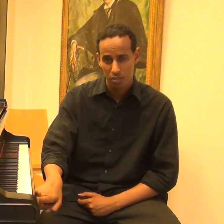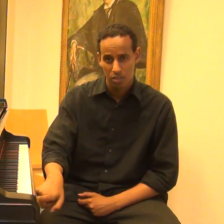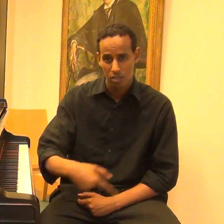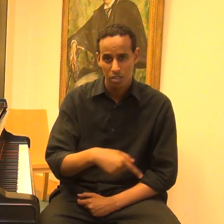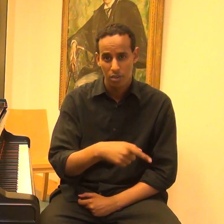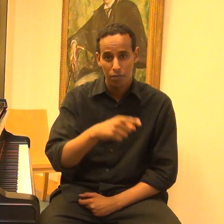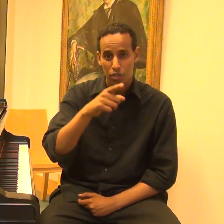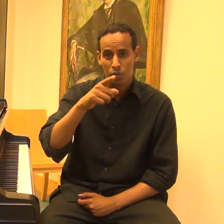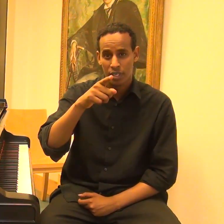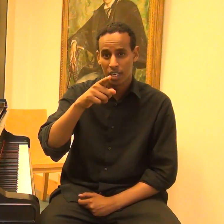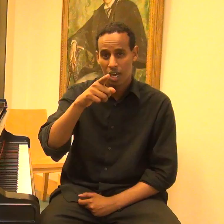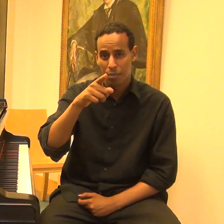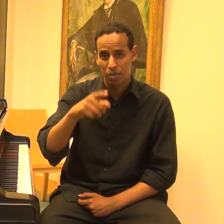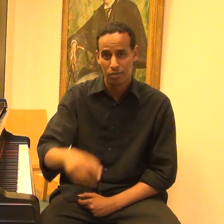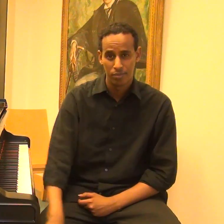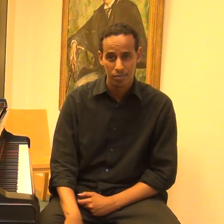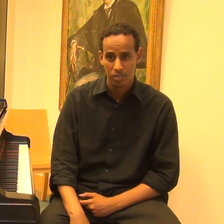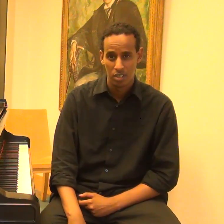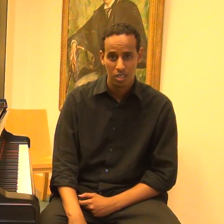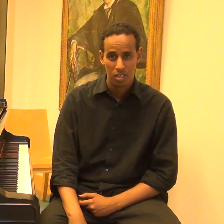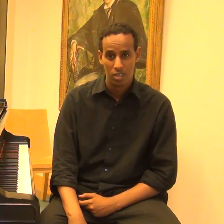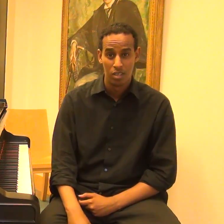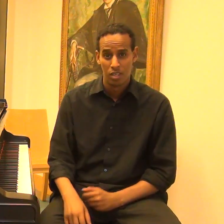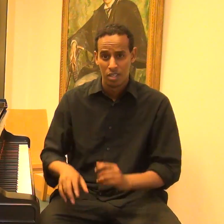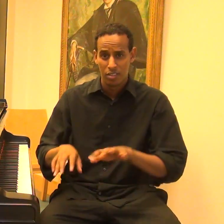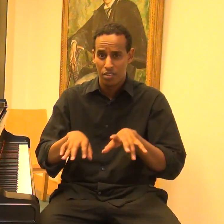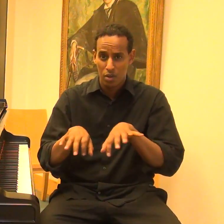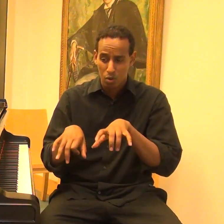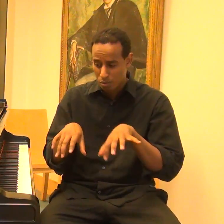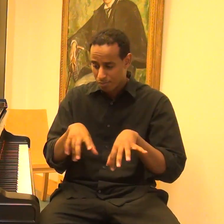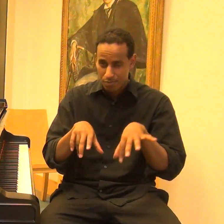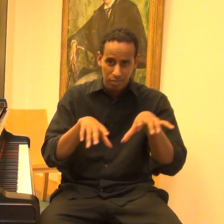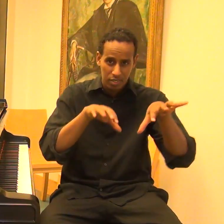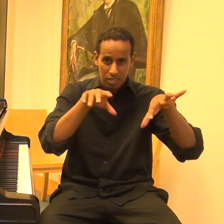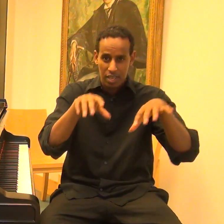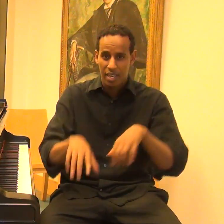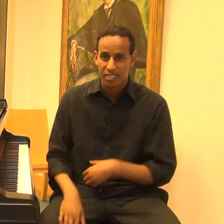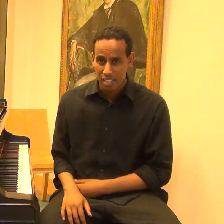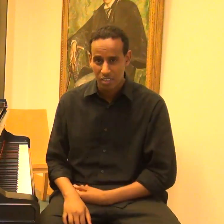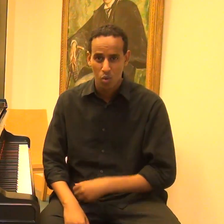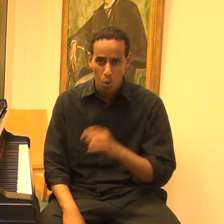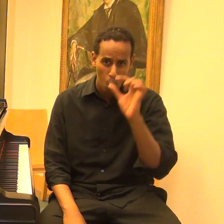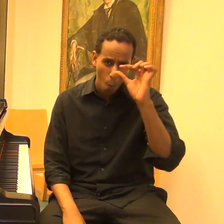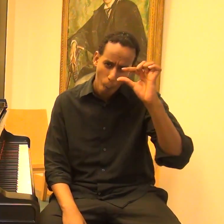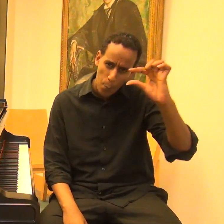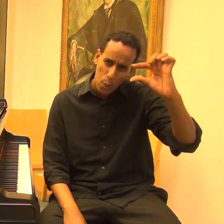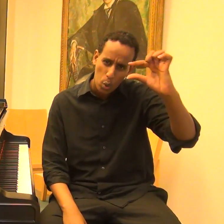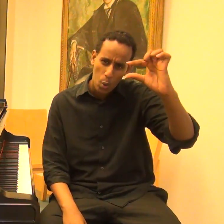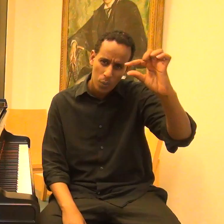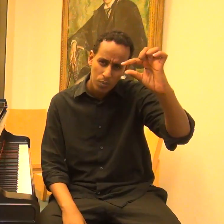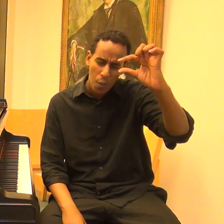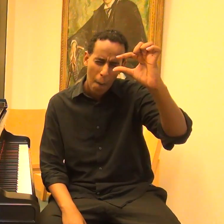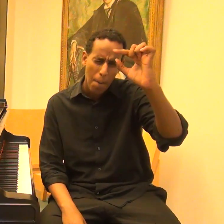ha en El camino tengo cantar un Poco un